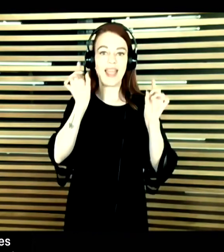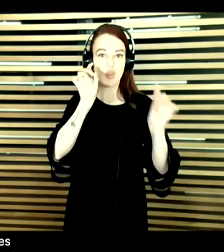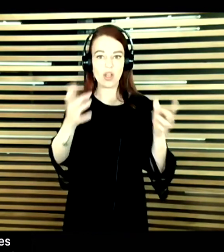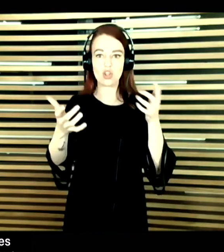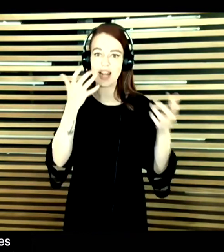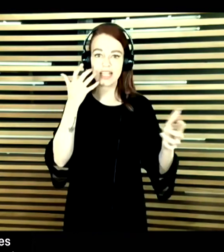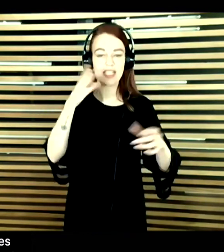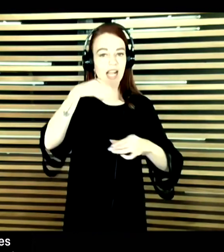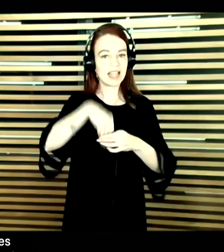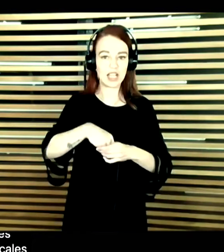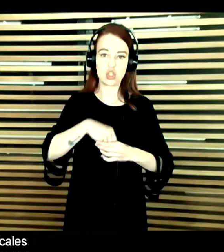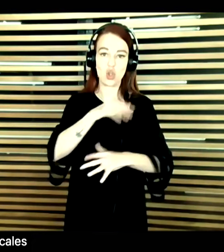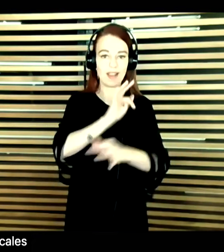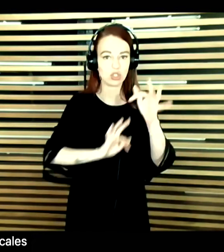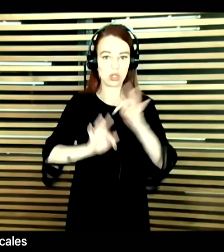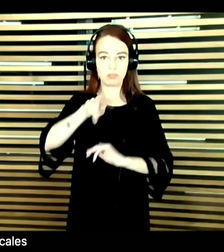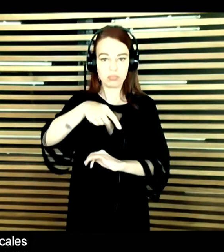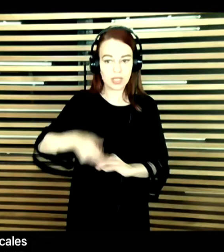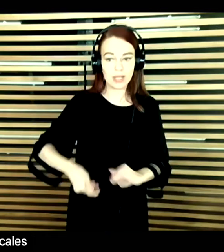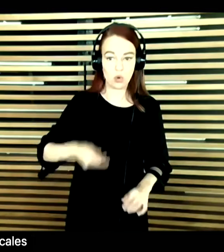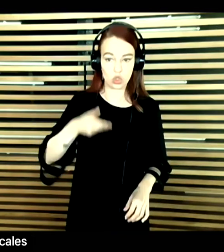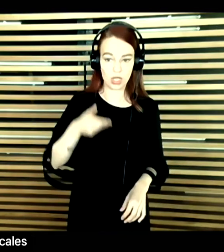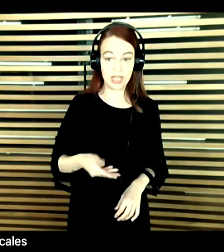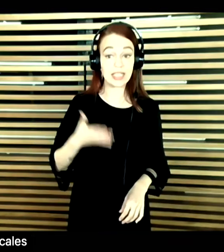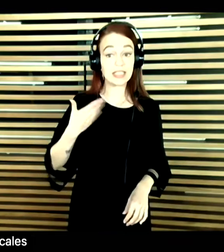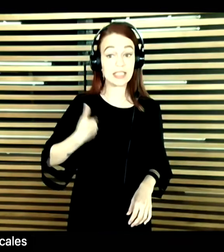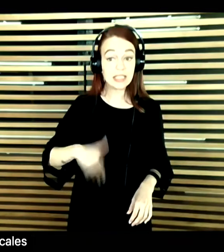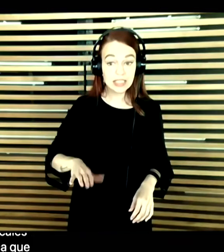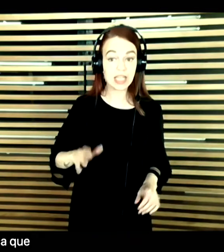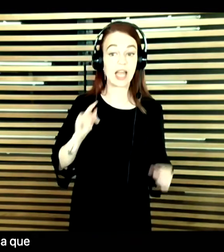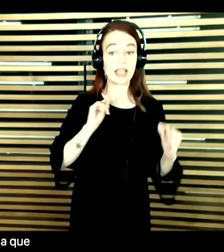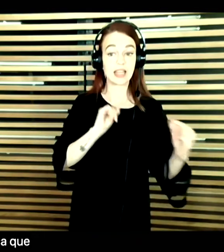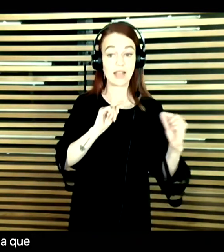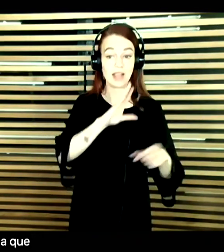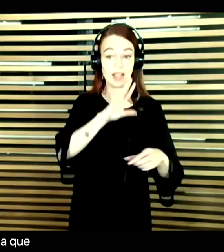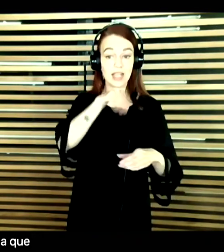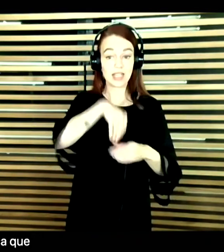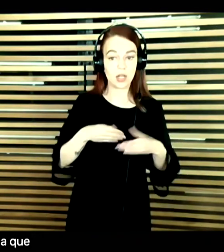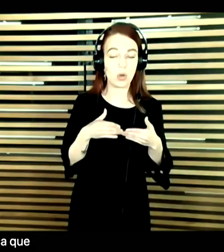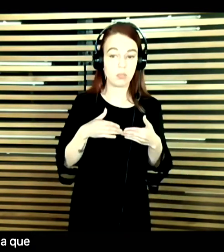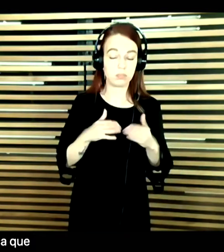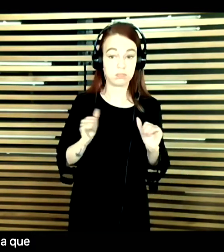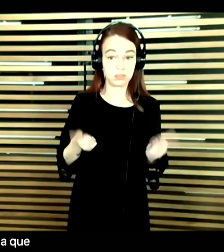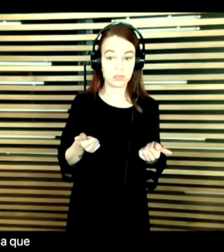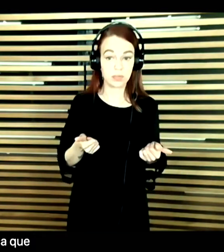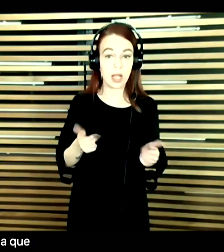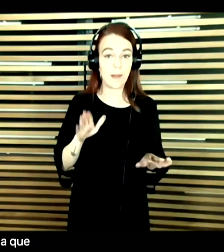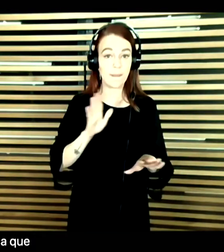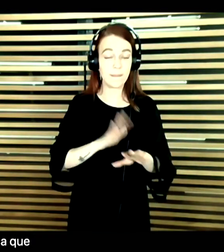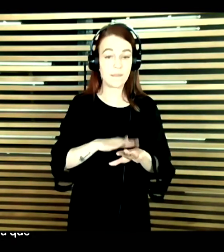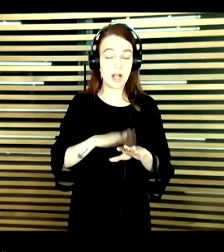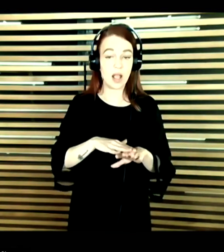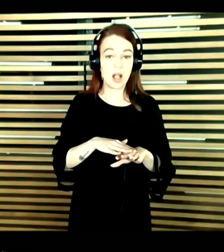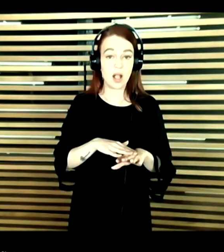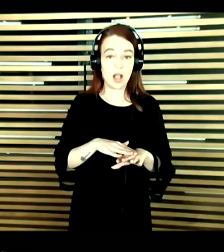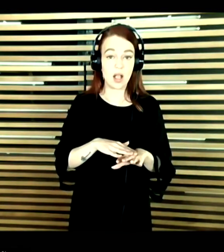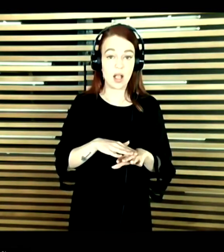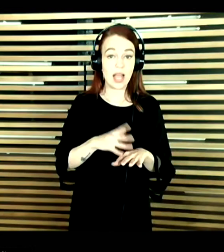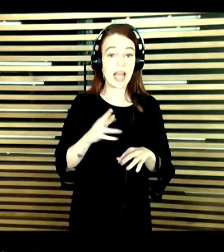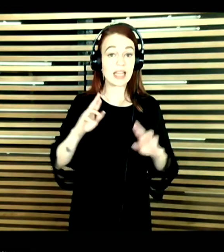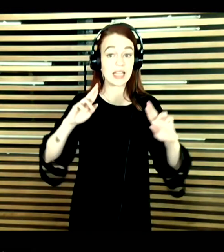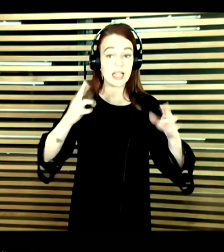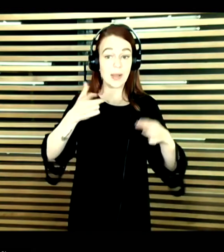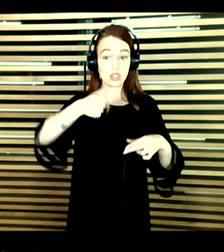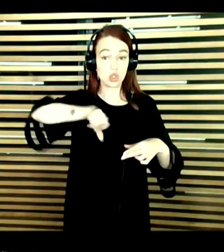de las jornadas. Ya hemos abierto el debate interno para identificar a los numerosos temas que podemos